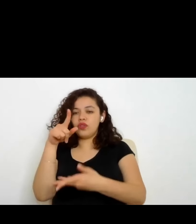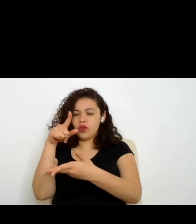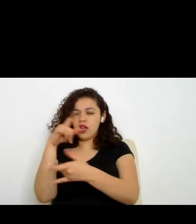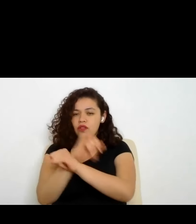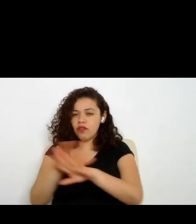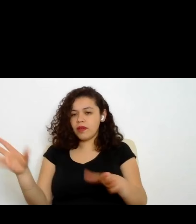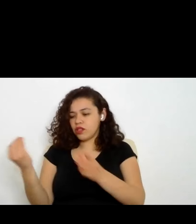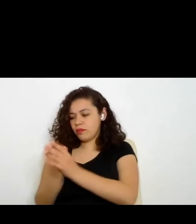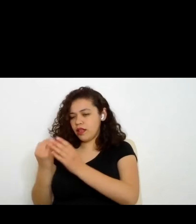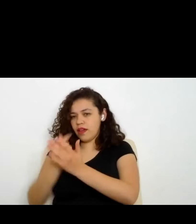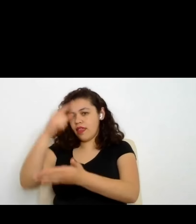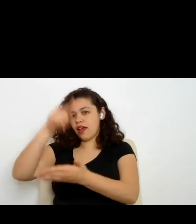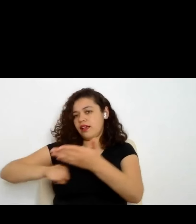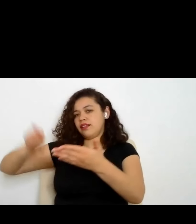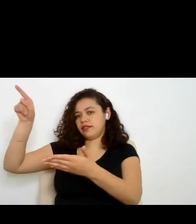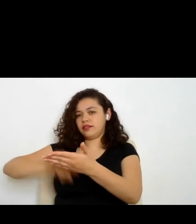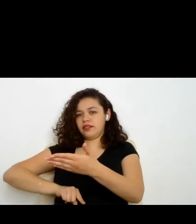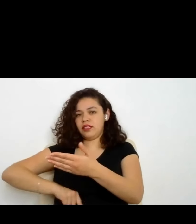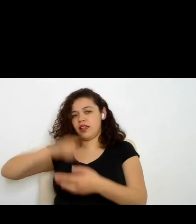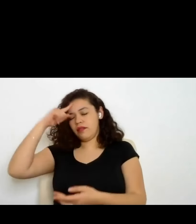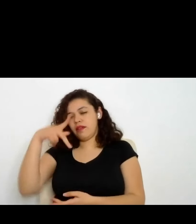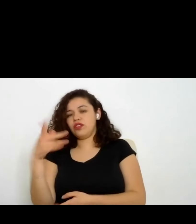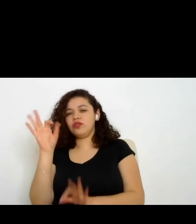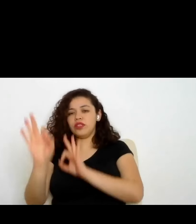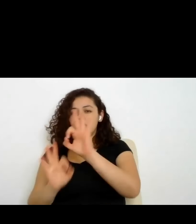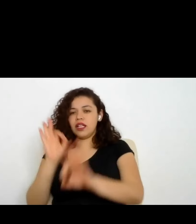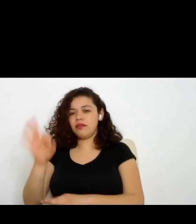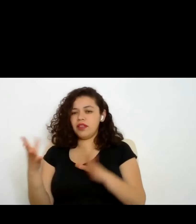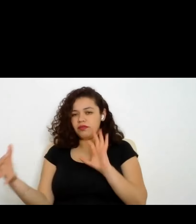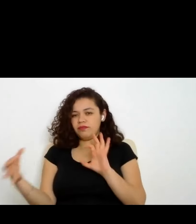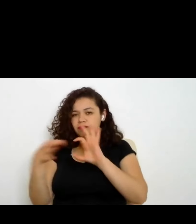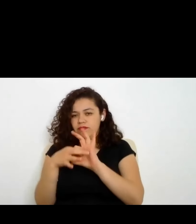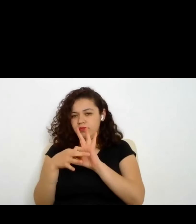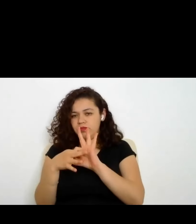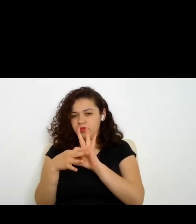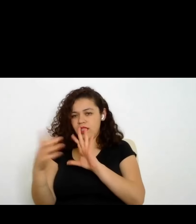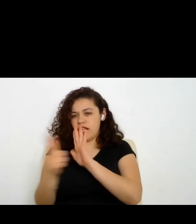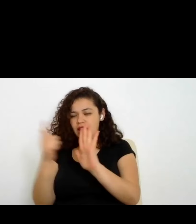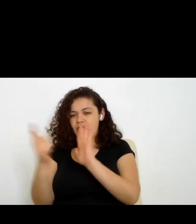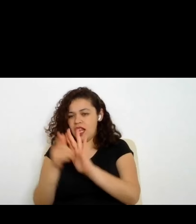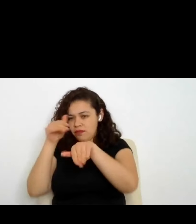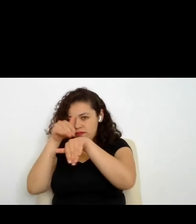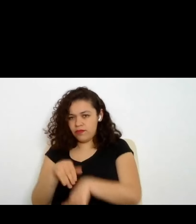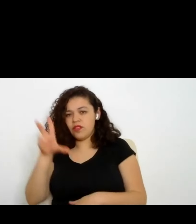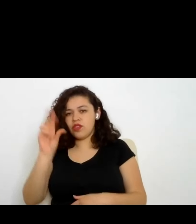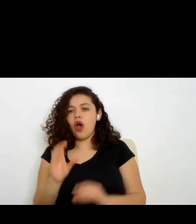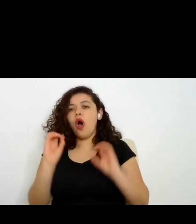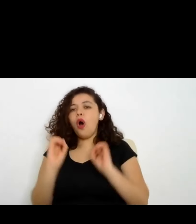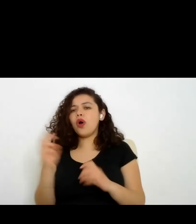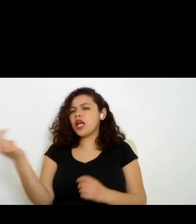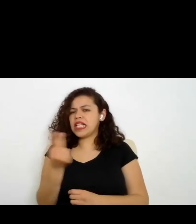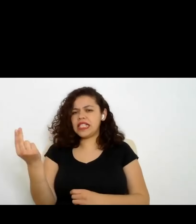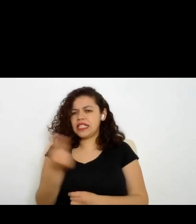datos personales cuando el tratamiento de los mismos no se ajuste a lo dispuesto por la ley o hayan dejado de ser